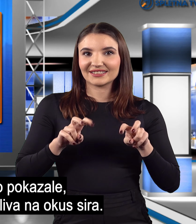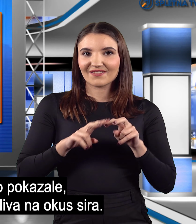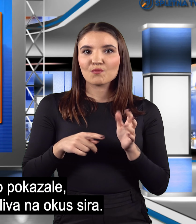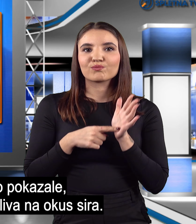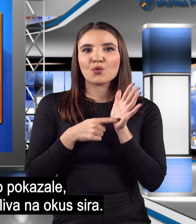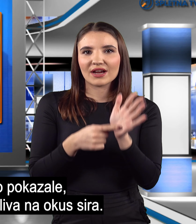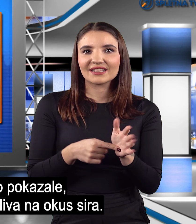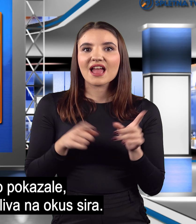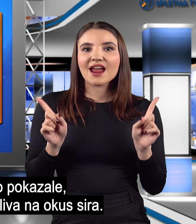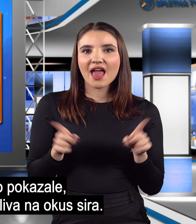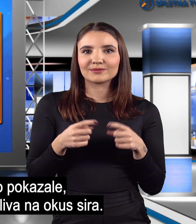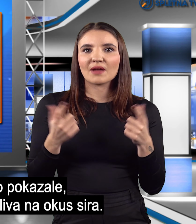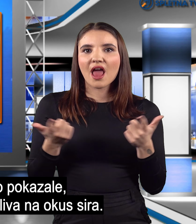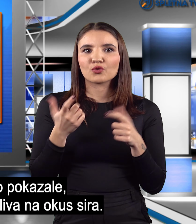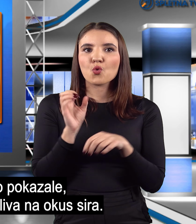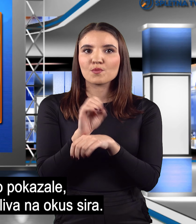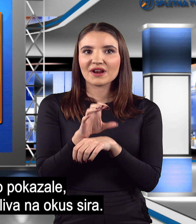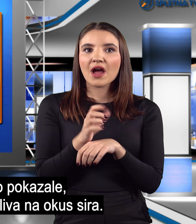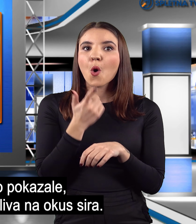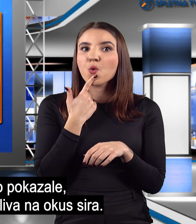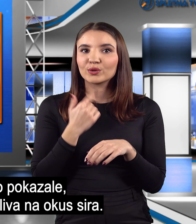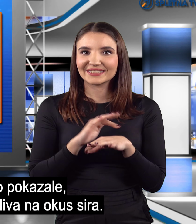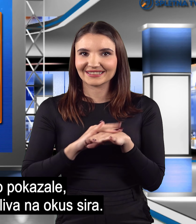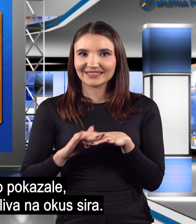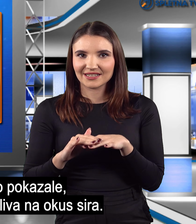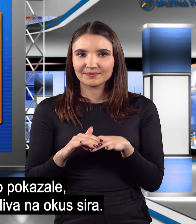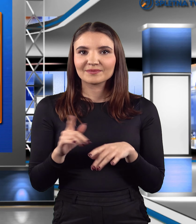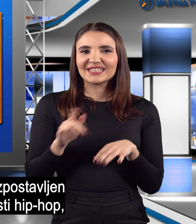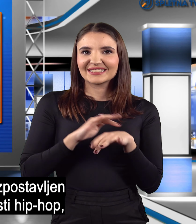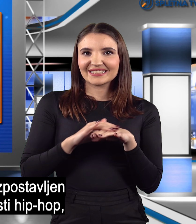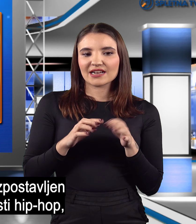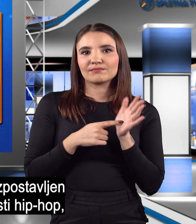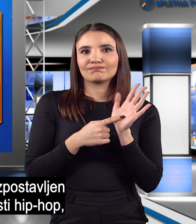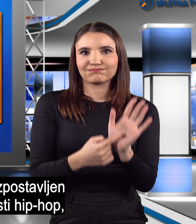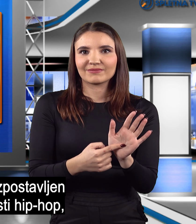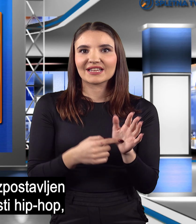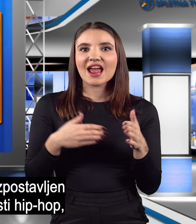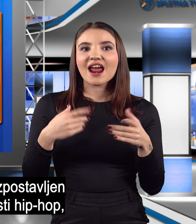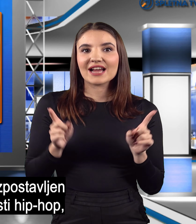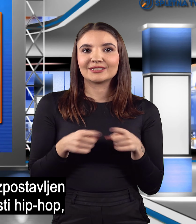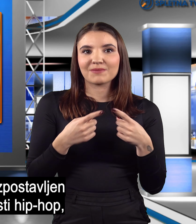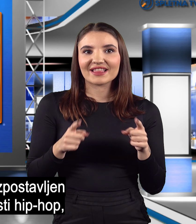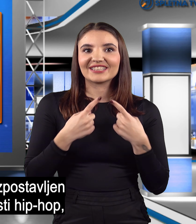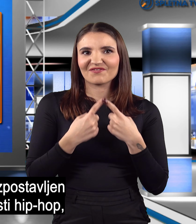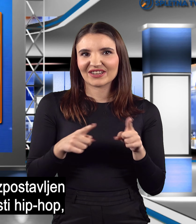Raziskave so pokazale, da glasba lahko vpliva na okus sira. Sir, ki je bil izpostavljen glasbeni